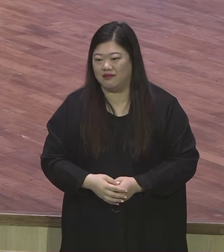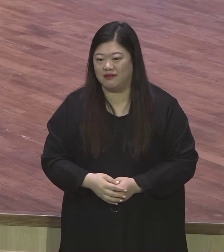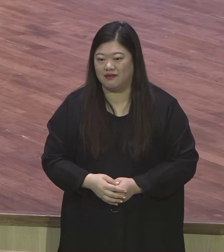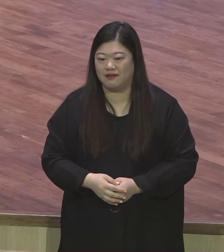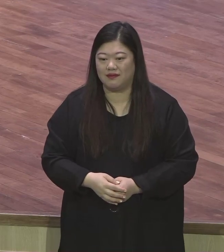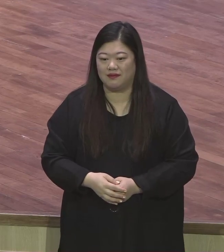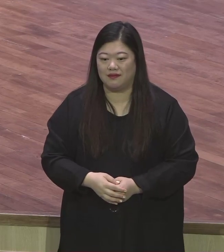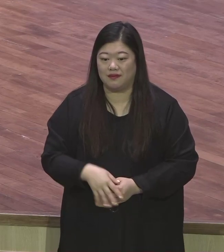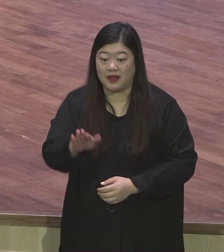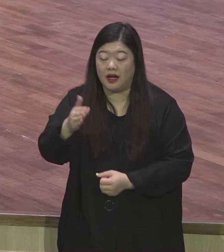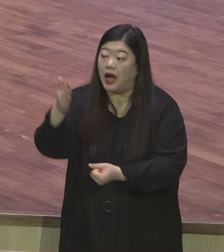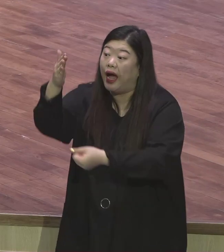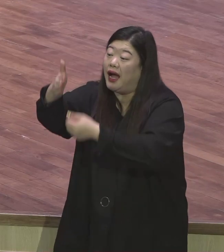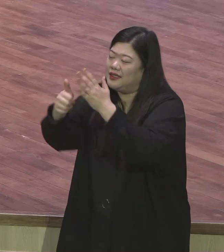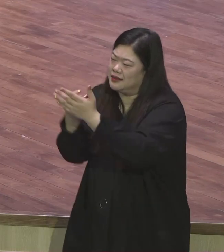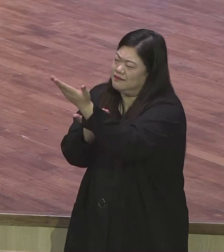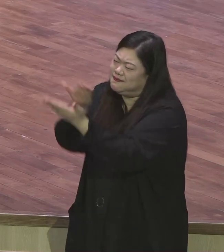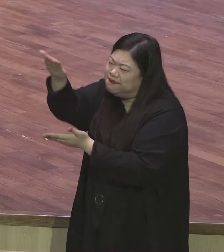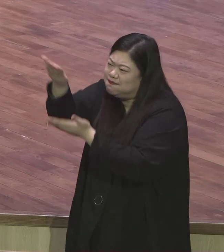교제는 우리의 기도입니다.